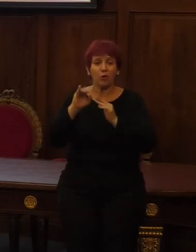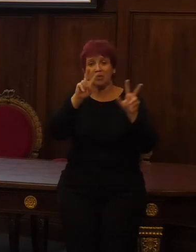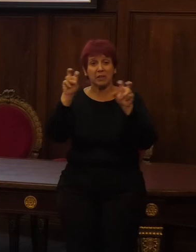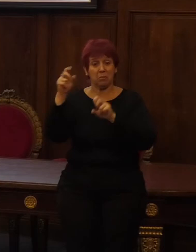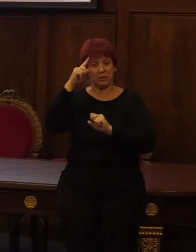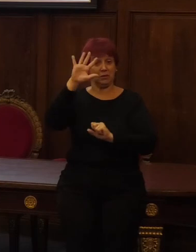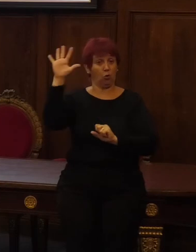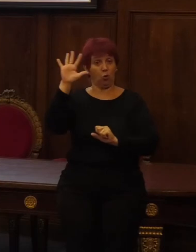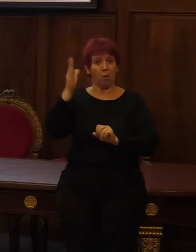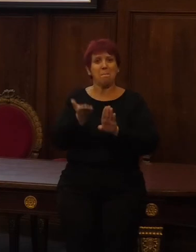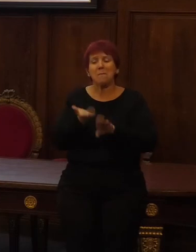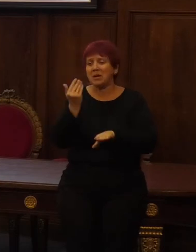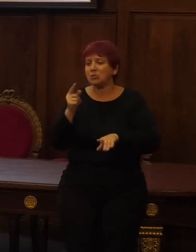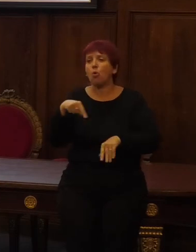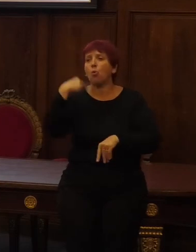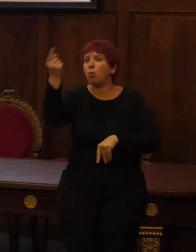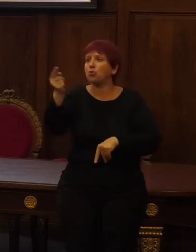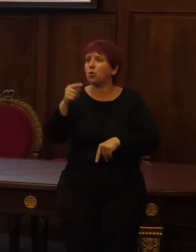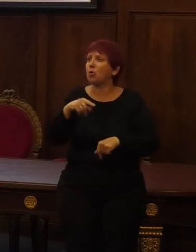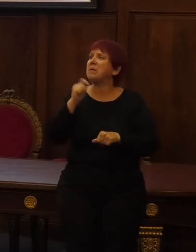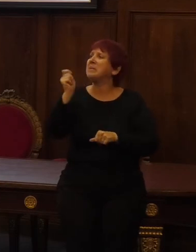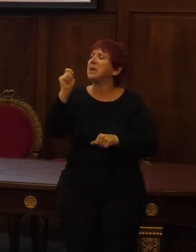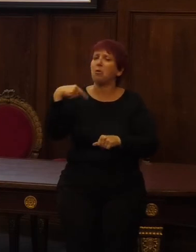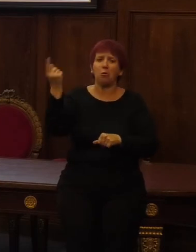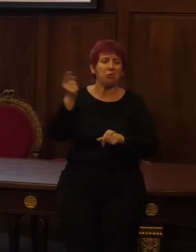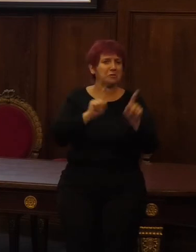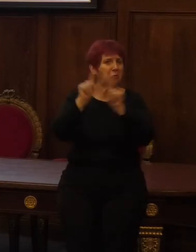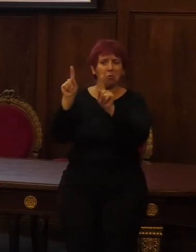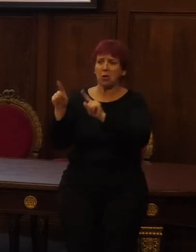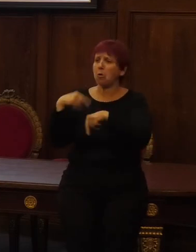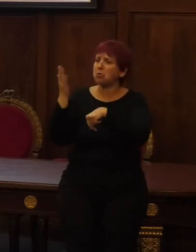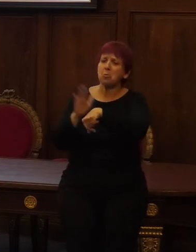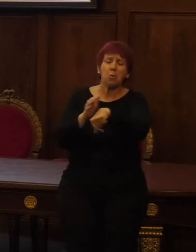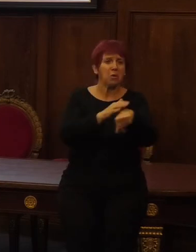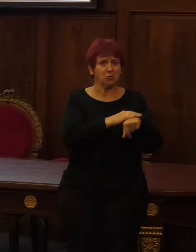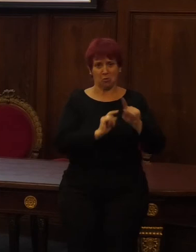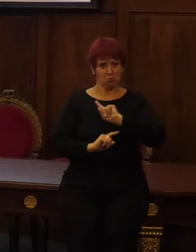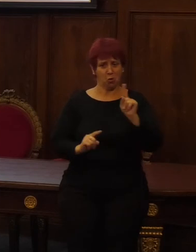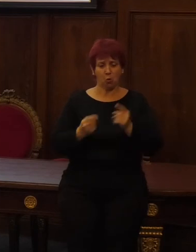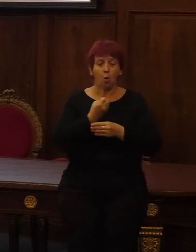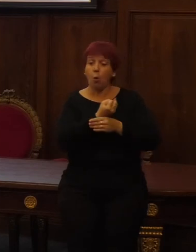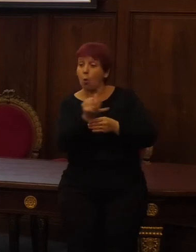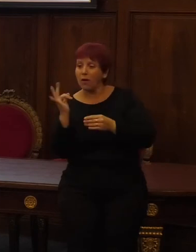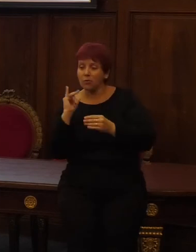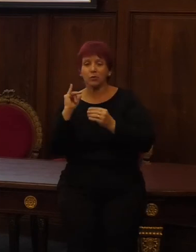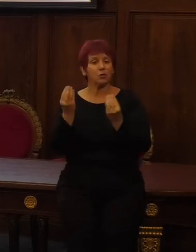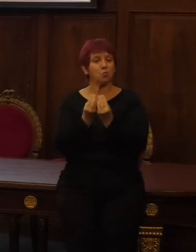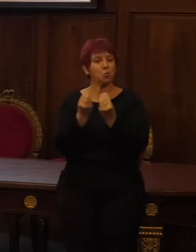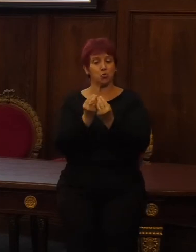psicología. No lo es ninguna instancia más, ni en cantidad ni